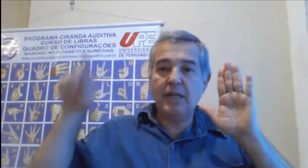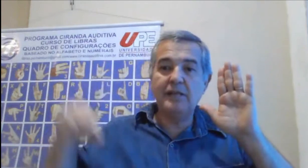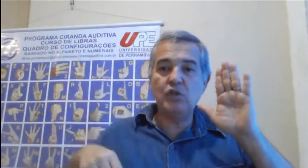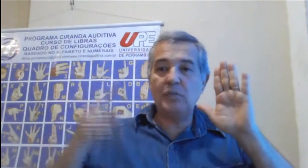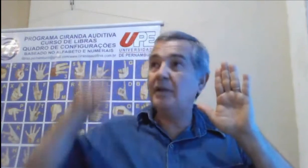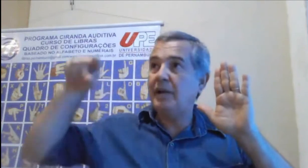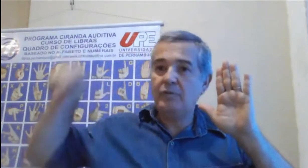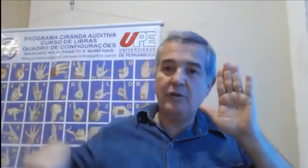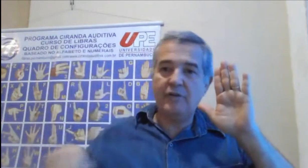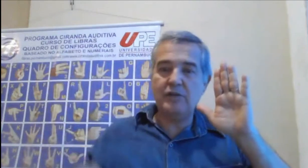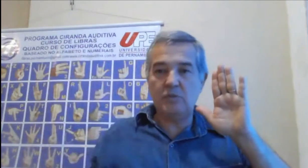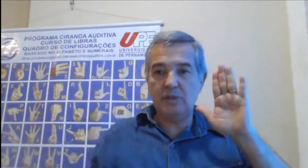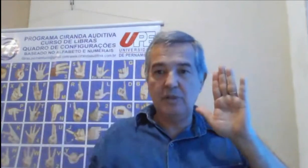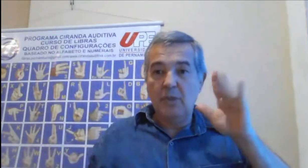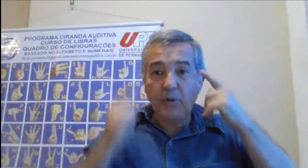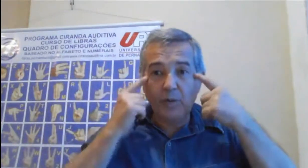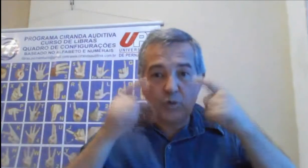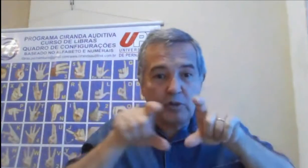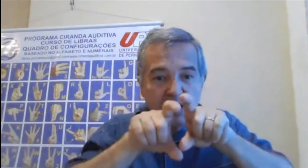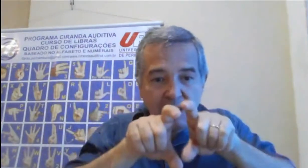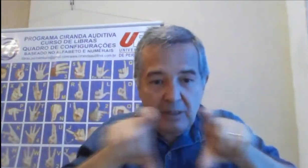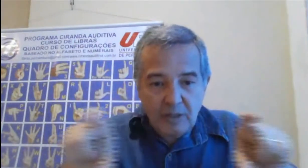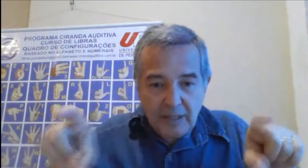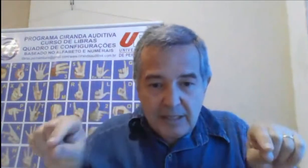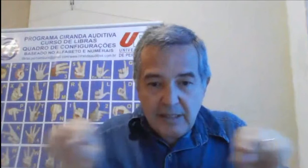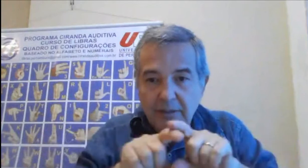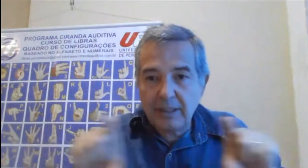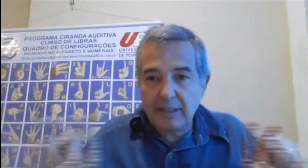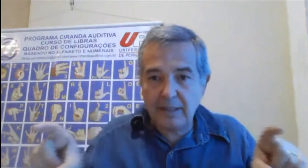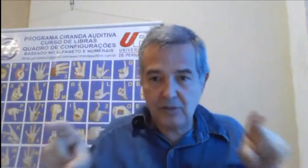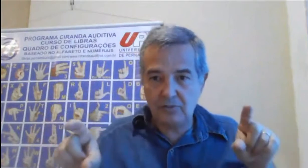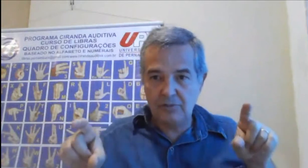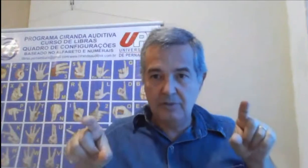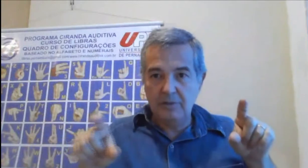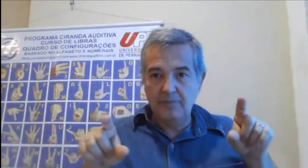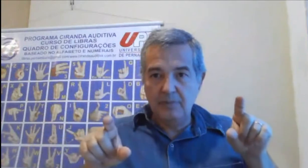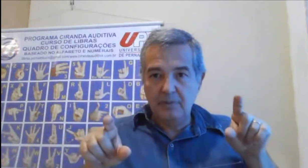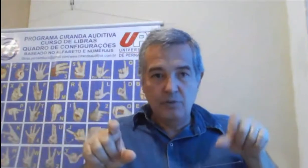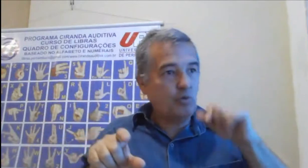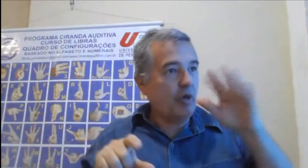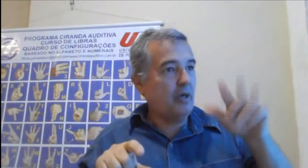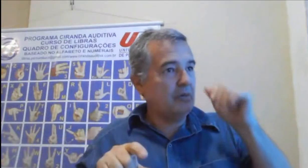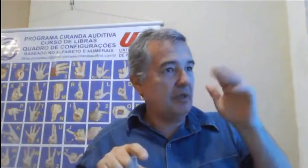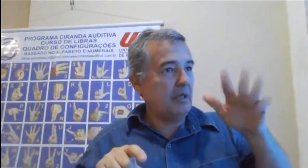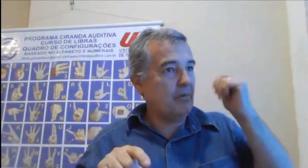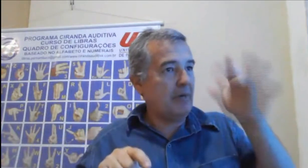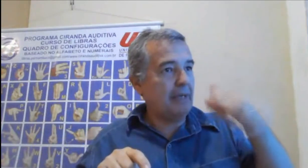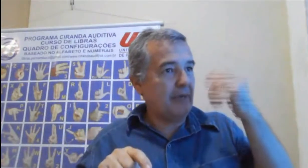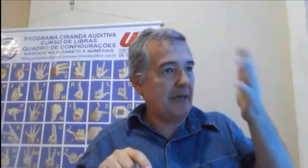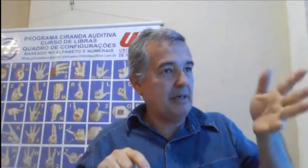ele soma. Aí ele vai e soma. Porque o surdo não entende o que está escrito naquele texto. João tem 4